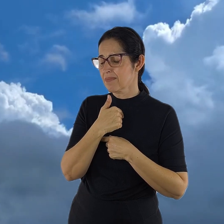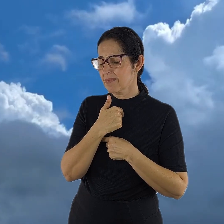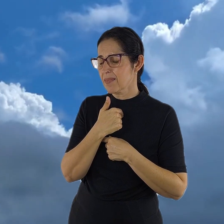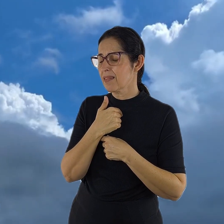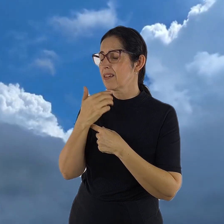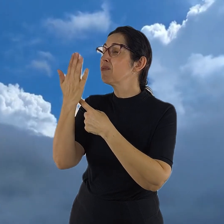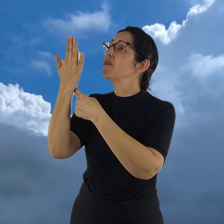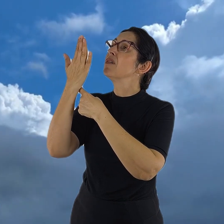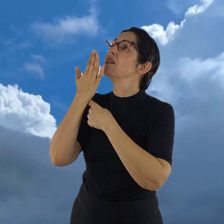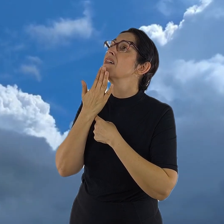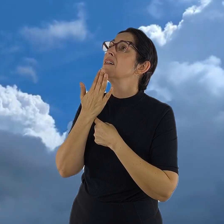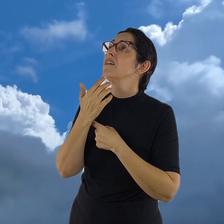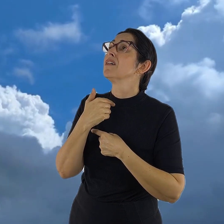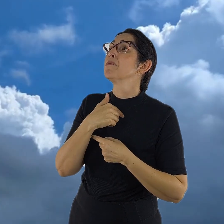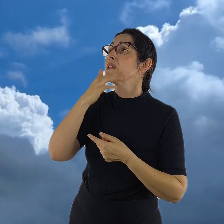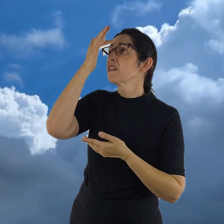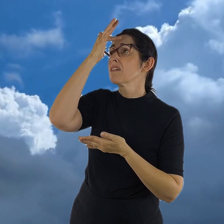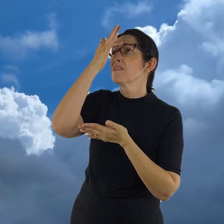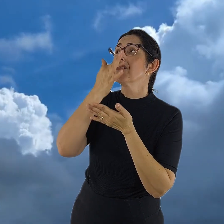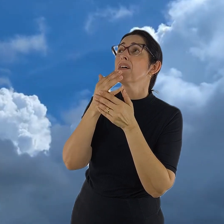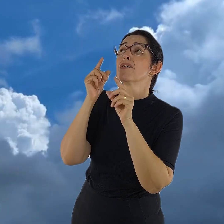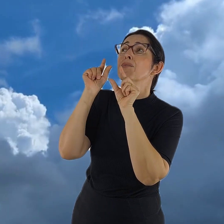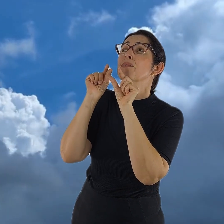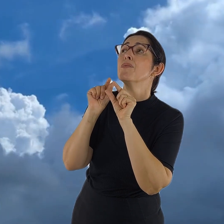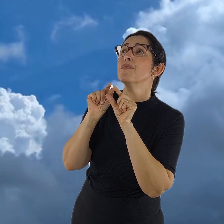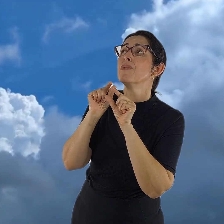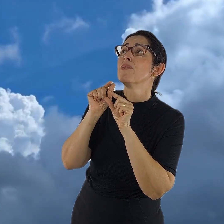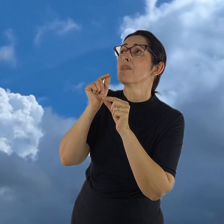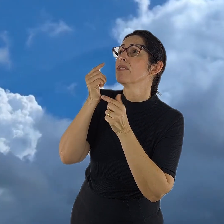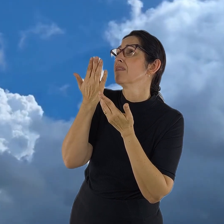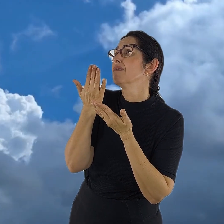Ajuda-me, Senhor, na minha incredulidade.